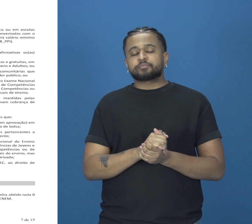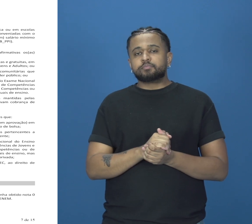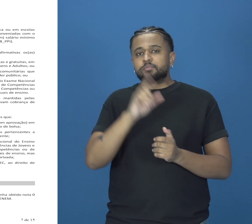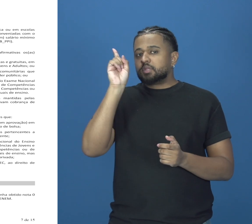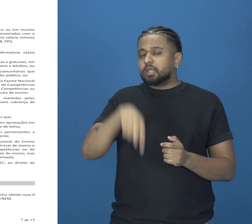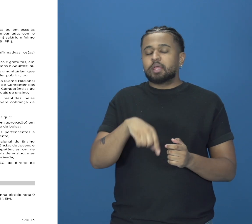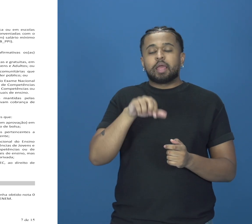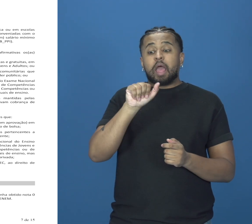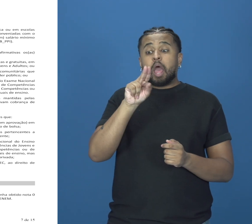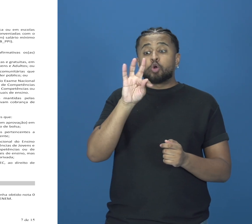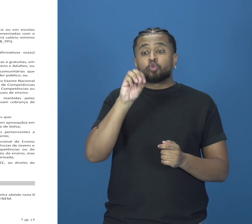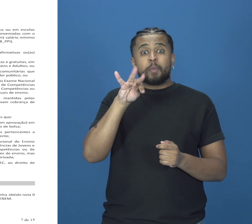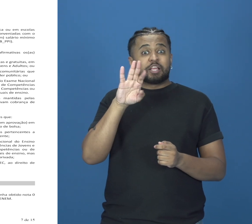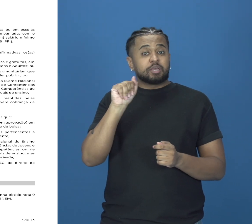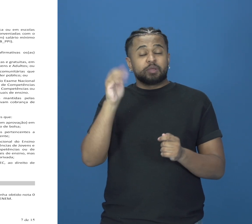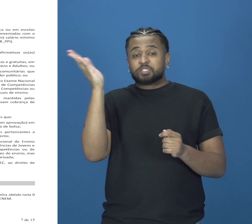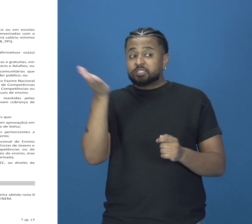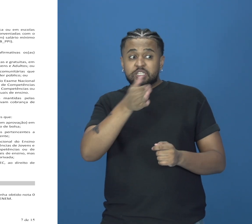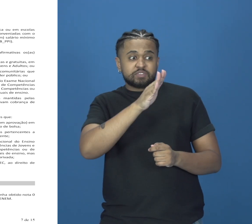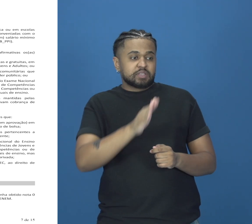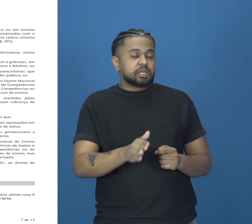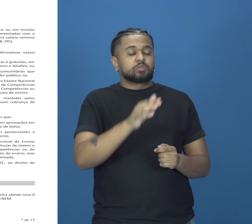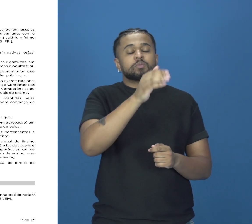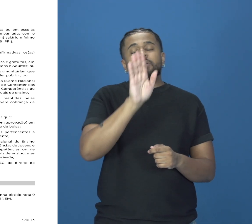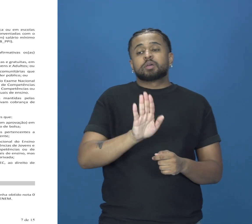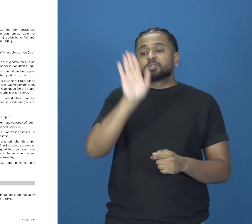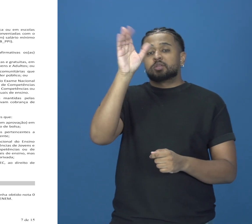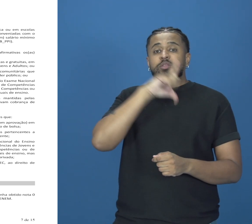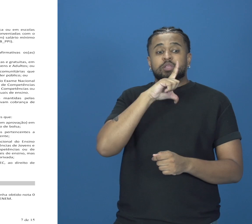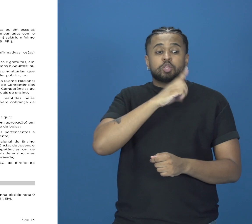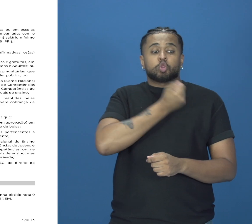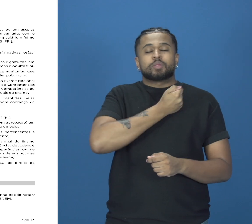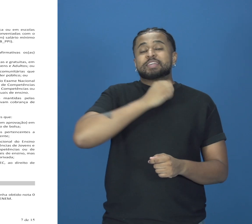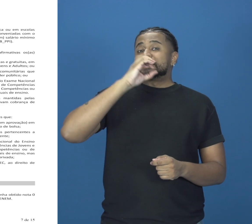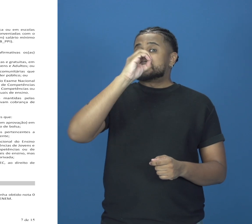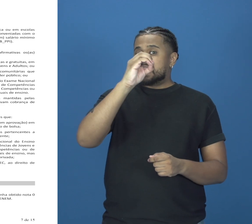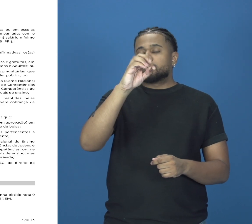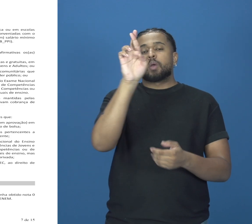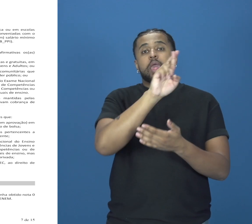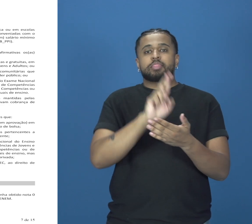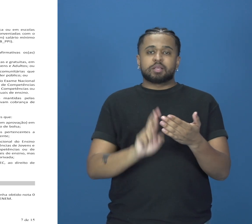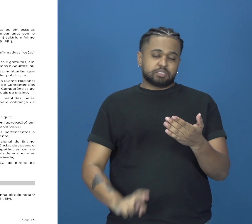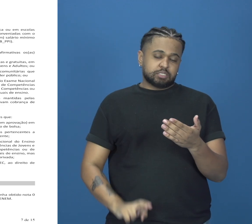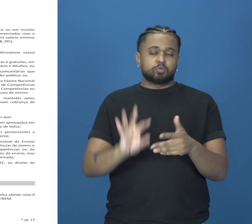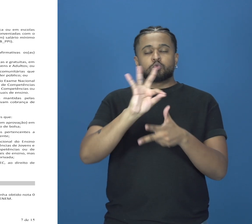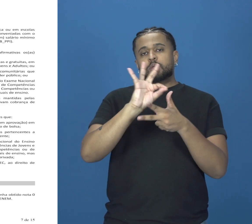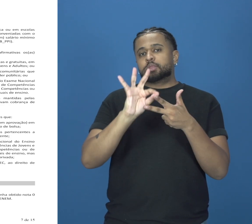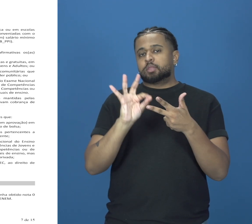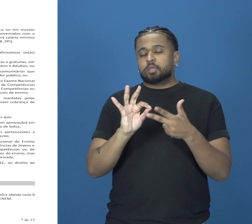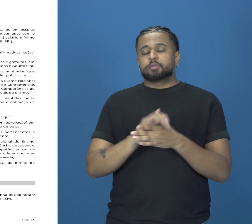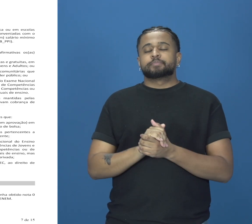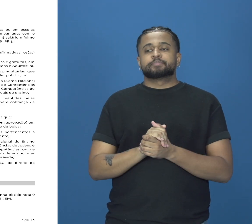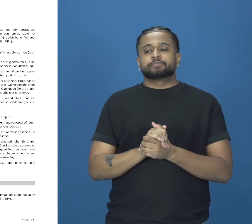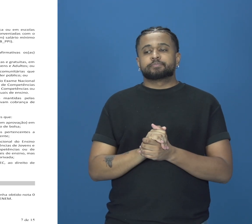será automaticamente desclassificado o candidato que tenha obtido nota 0 na prova de redação do Exame Nacional do